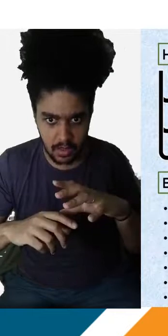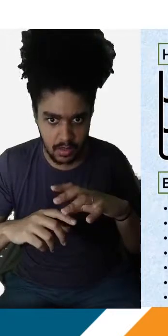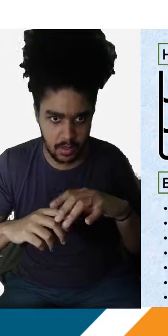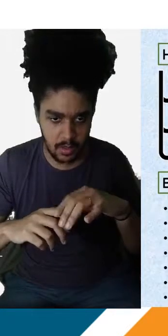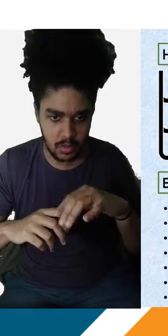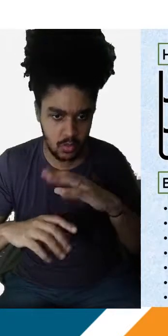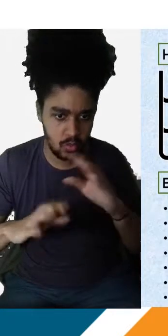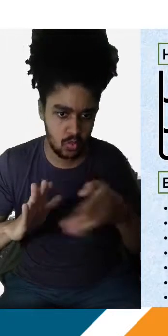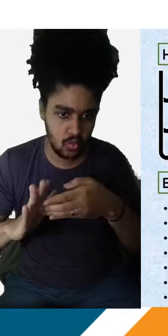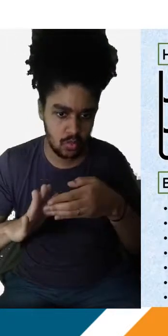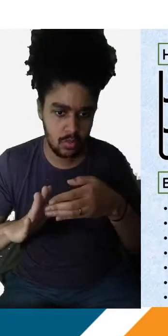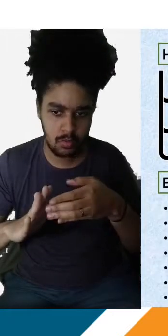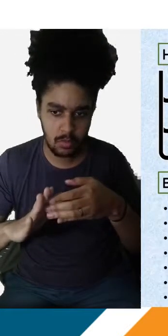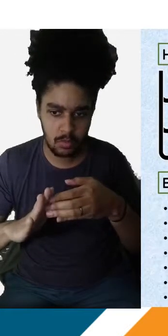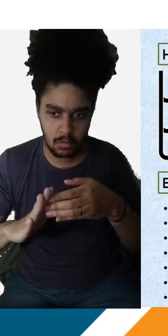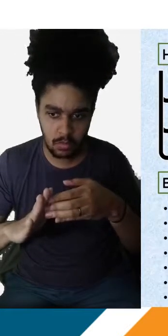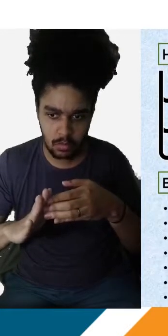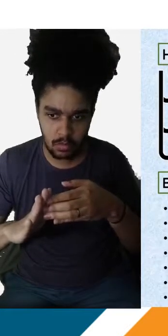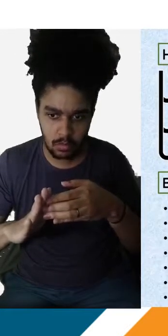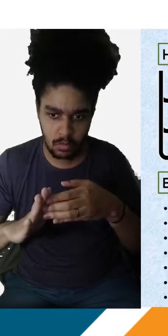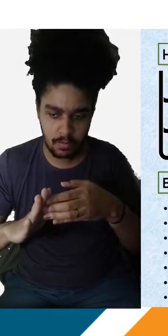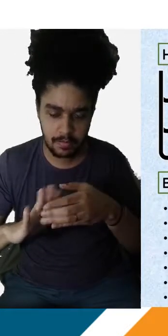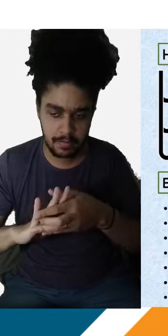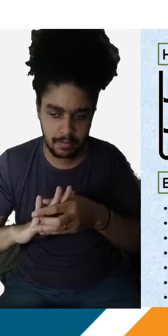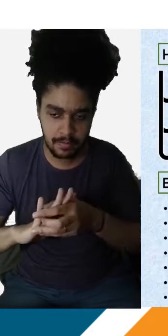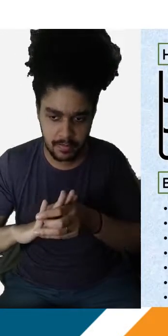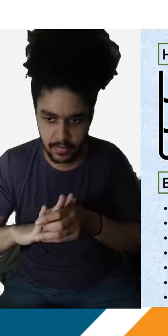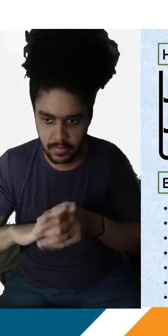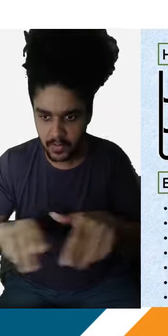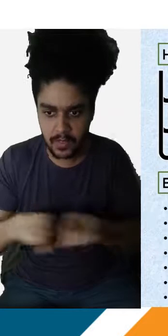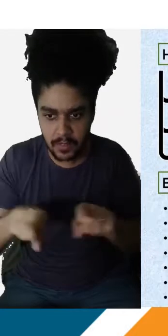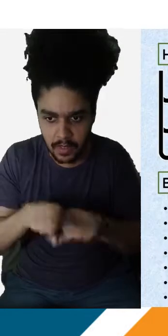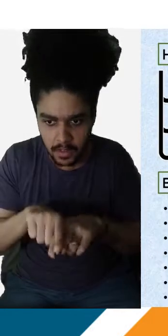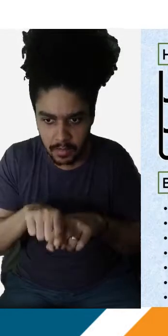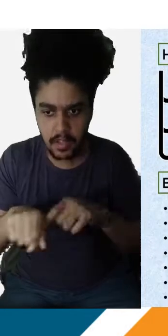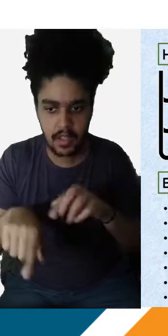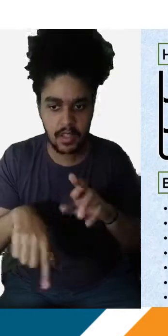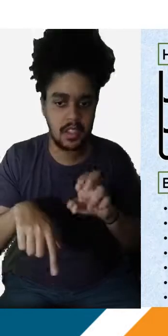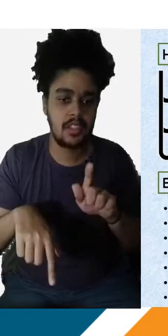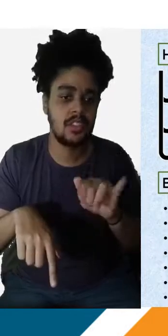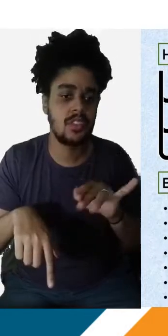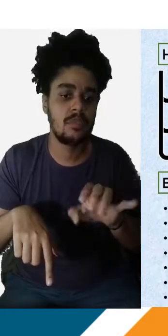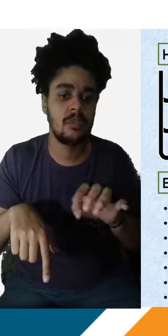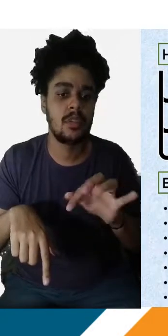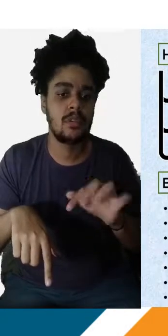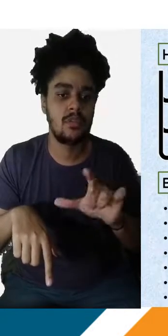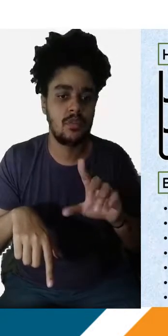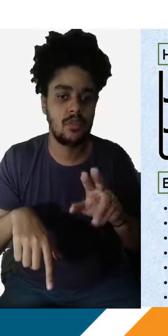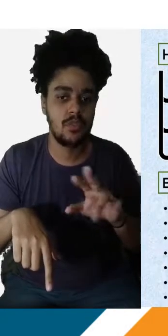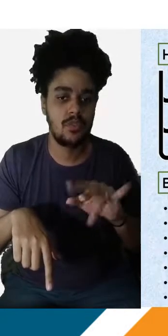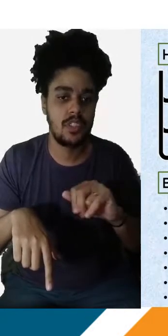todos aqueles fatores que vimos anteriormente. E também do regime pluvial, ou seja,